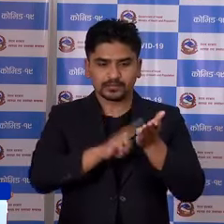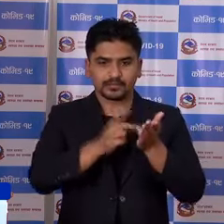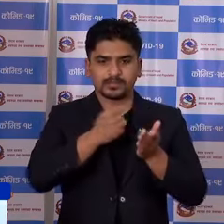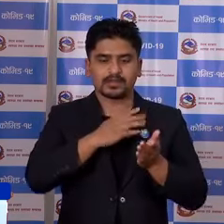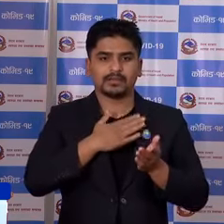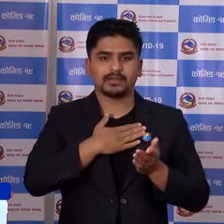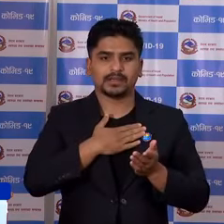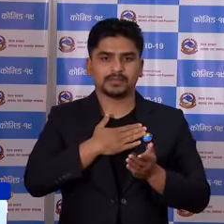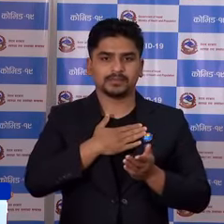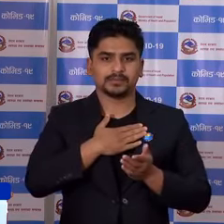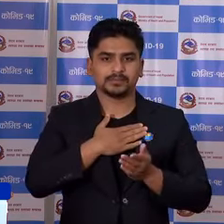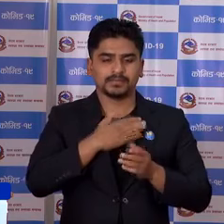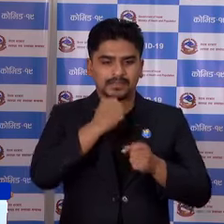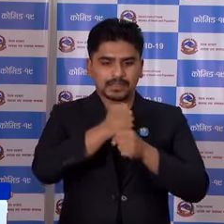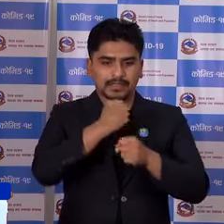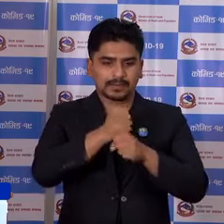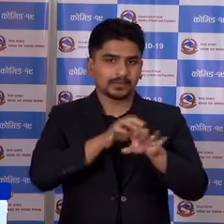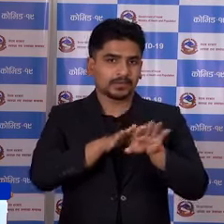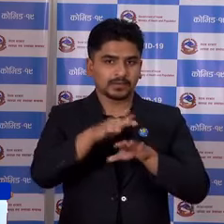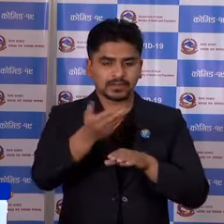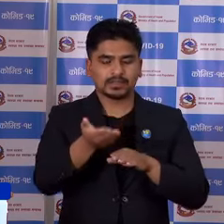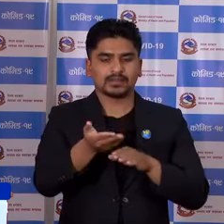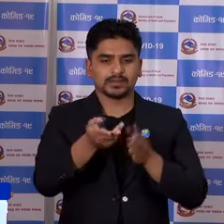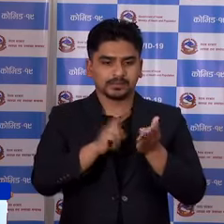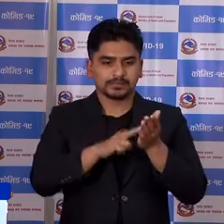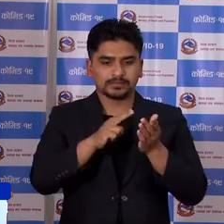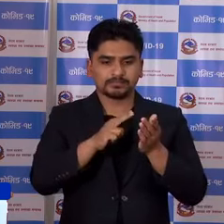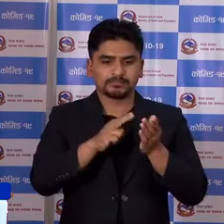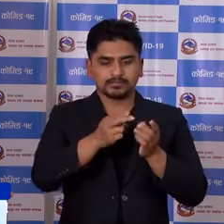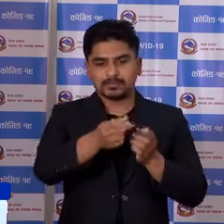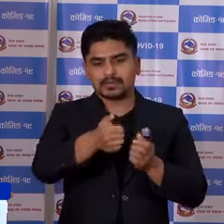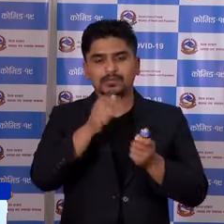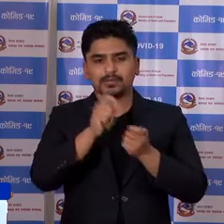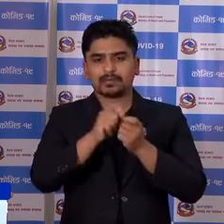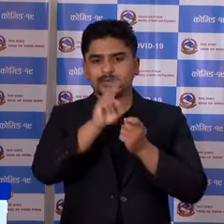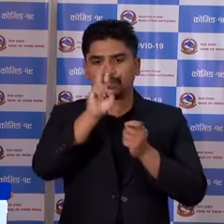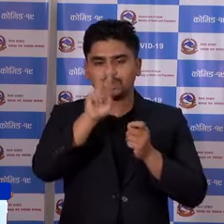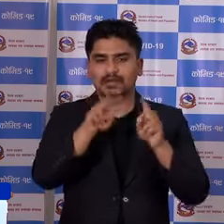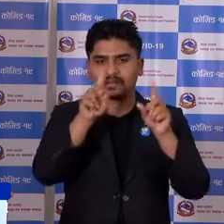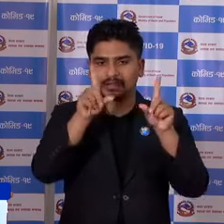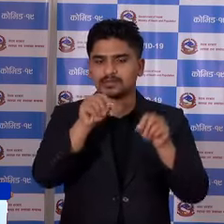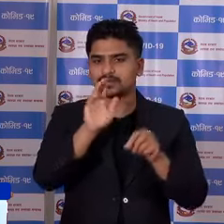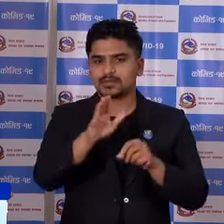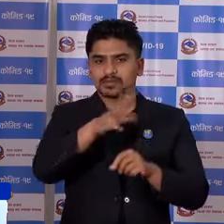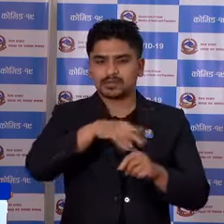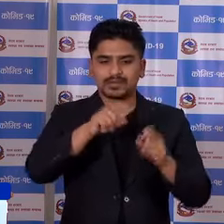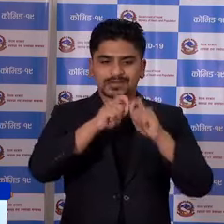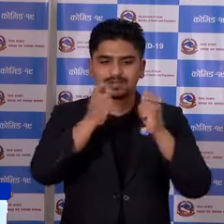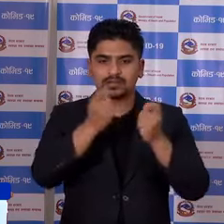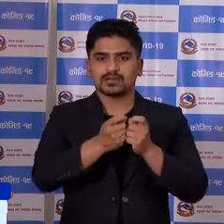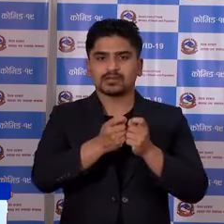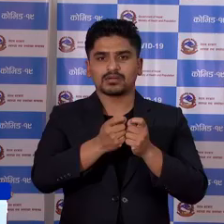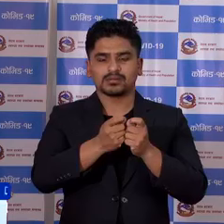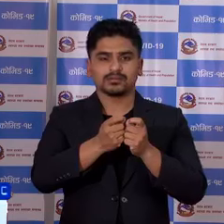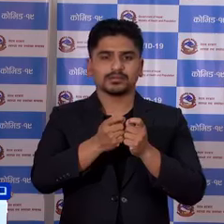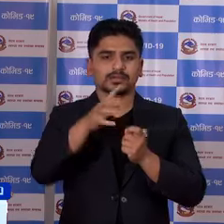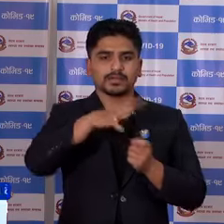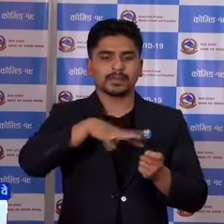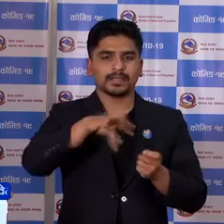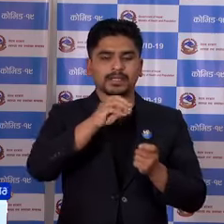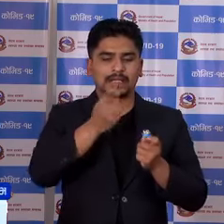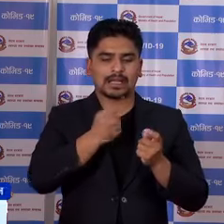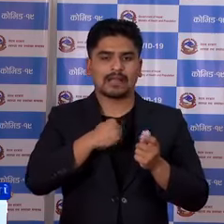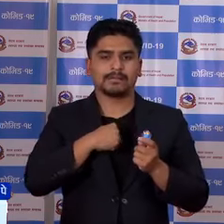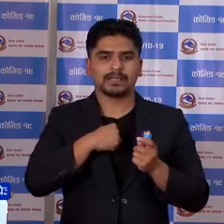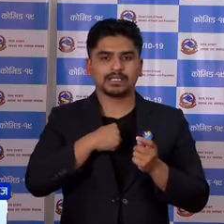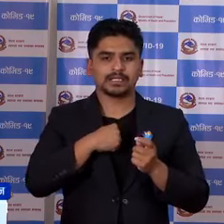हाम्रा कार्यहरूलाई अझै गतिशील बनाउनु पर्नेछ। सबै सेक्टरहरू, सबै